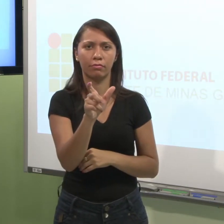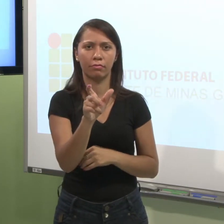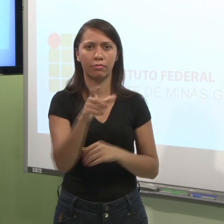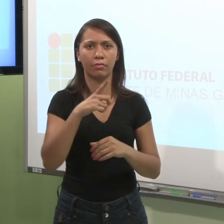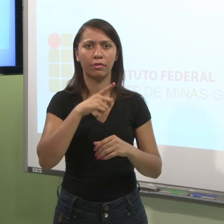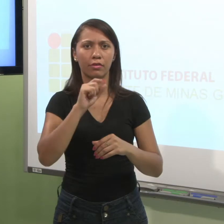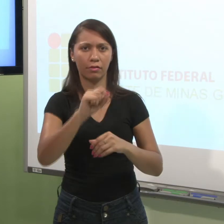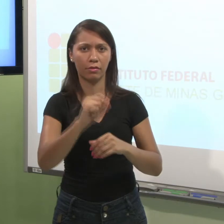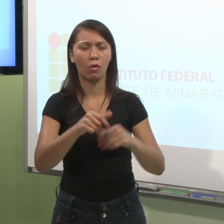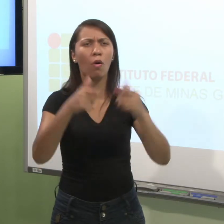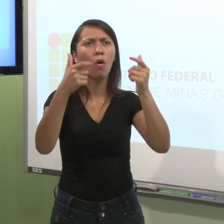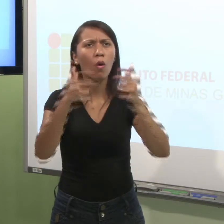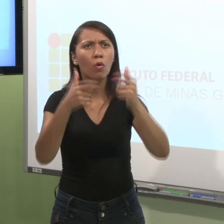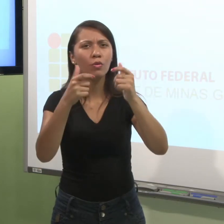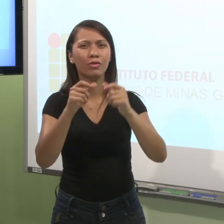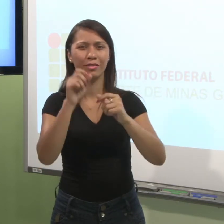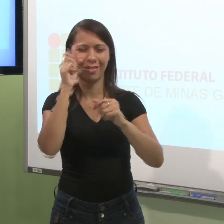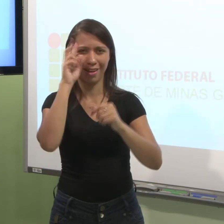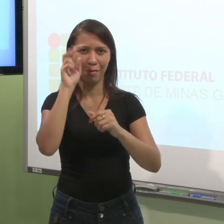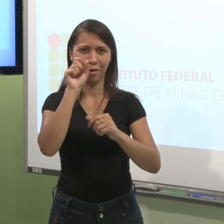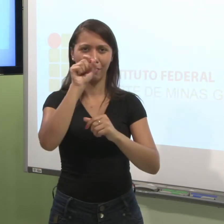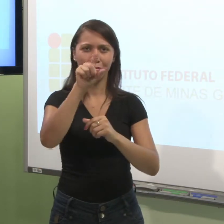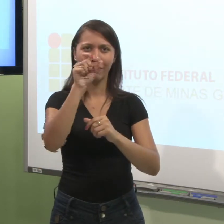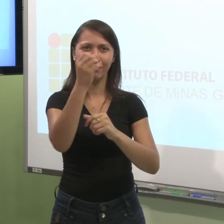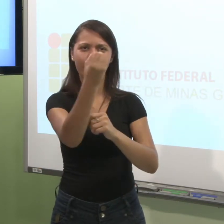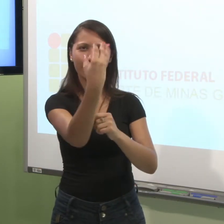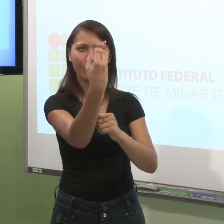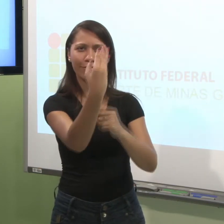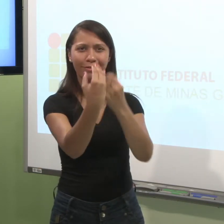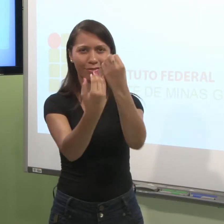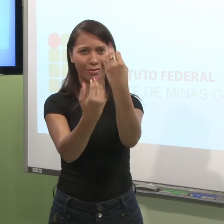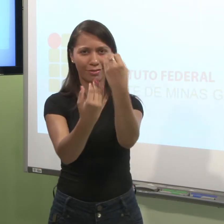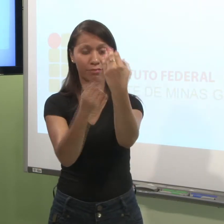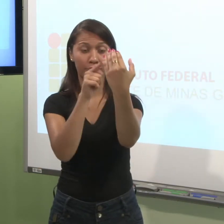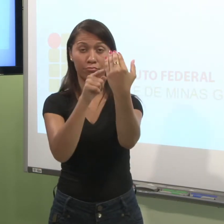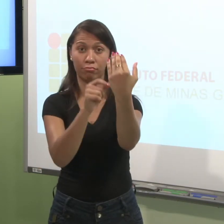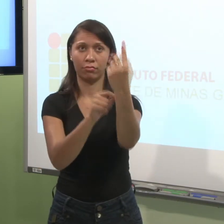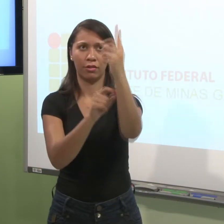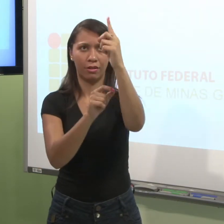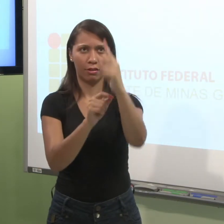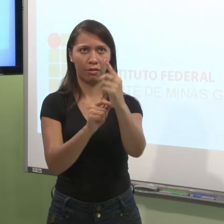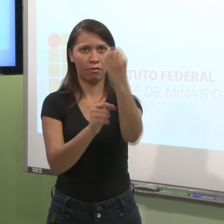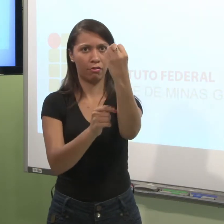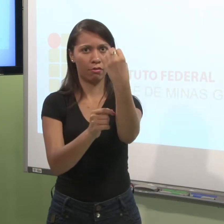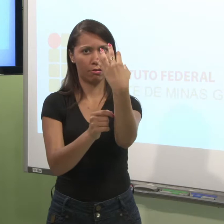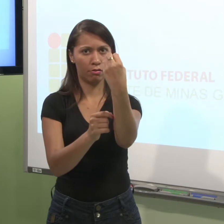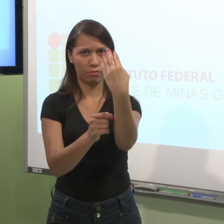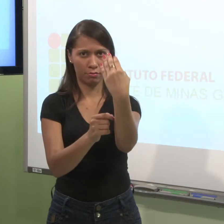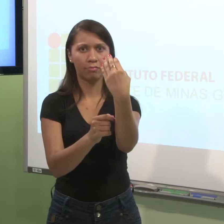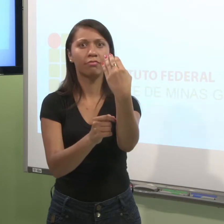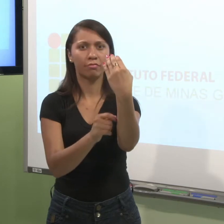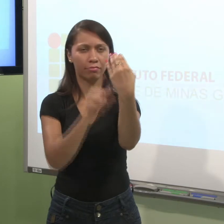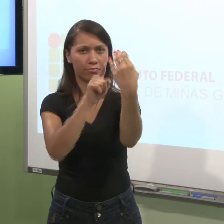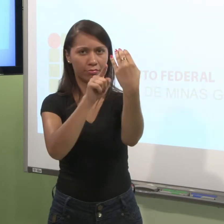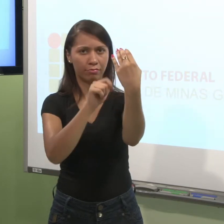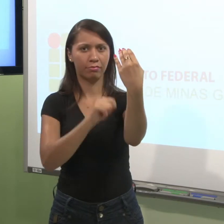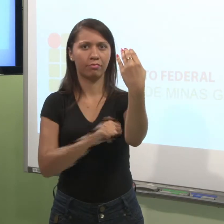de inserção. Lembra do ponto de inserção? Então, posicione o ponto de inserção à esquerda do que vocês querem